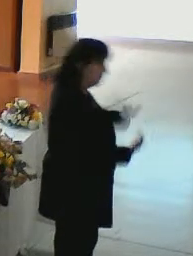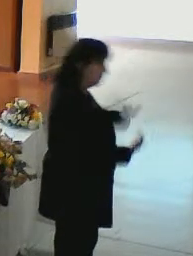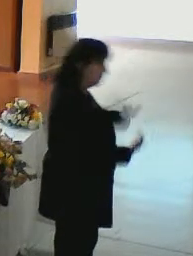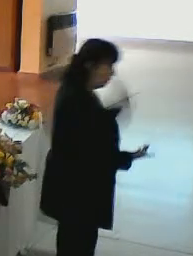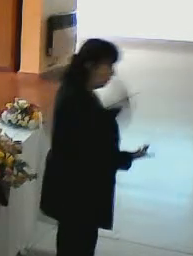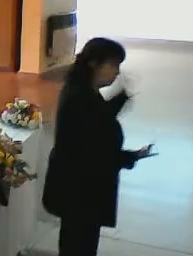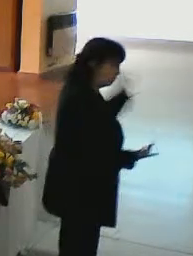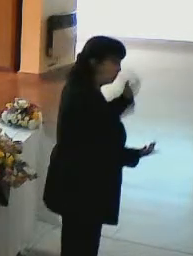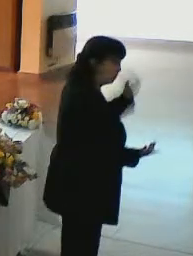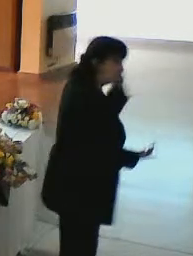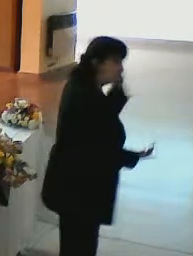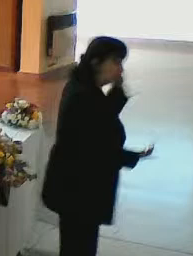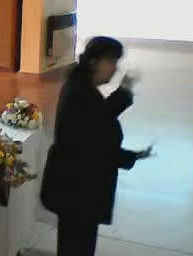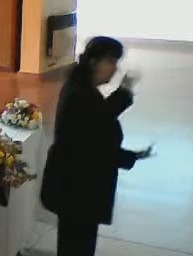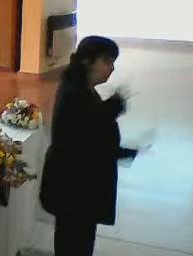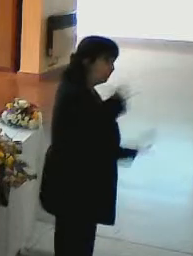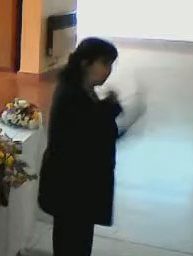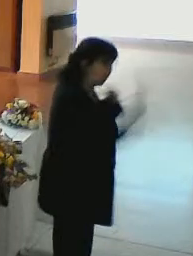acá,